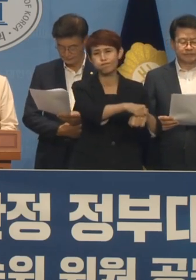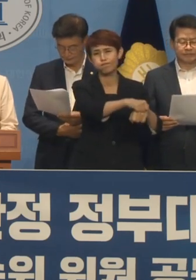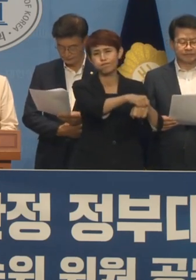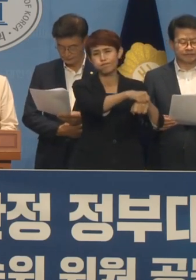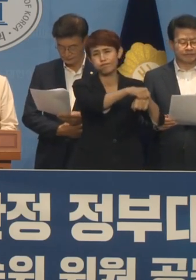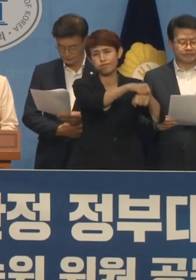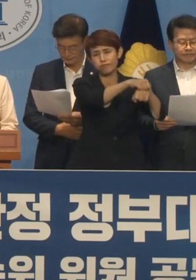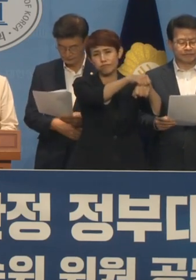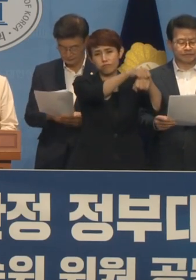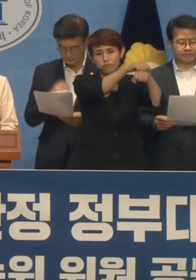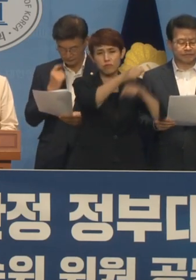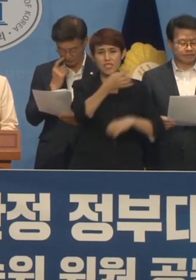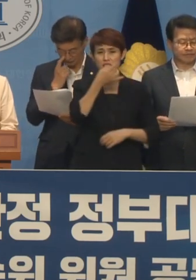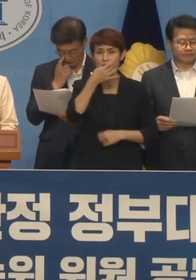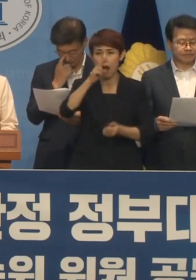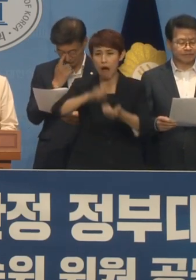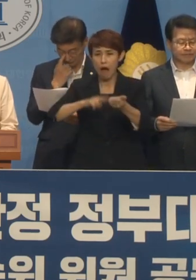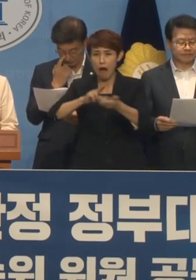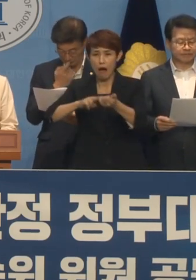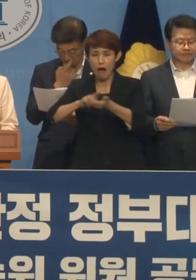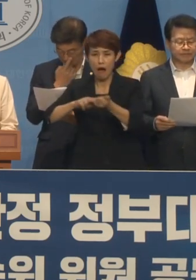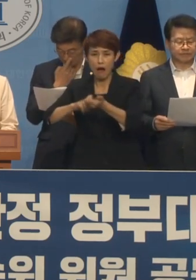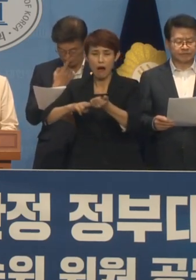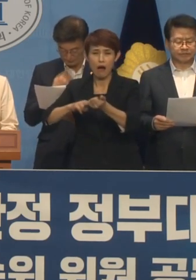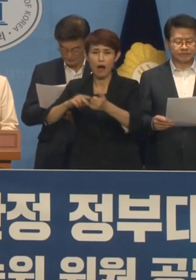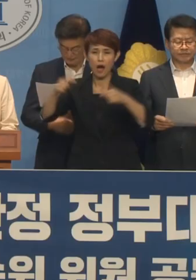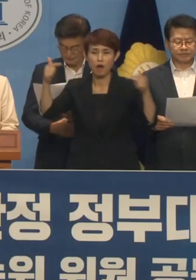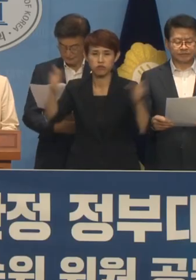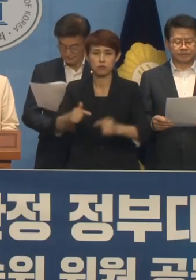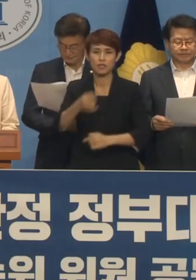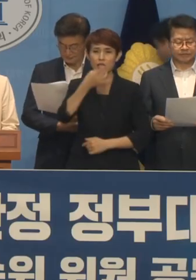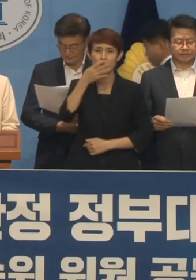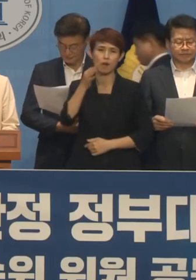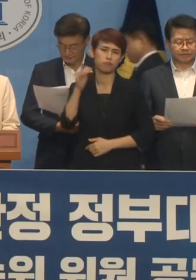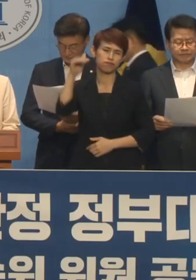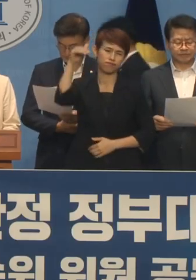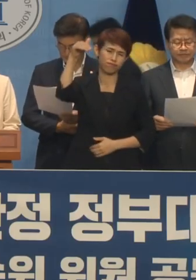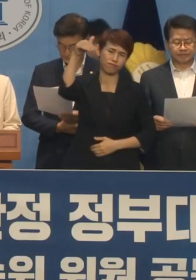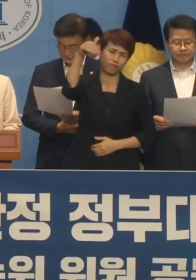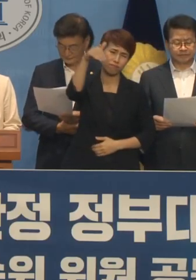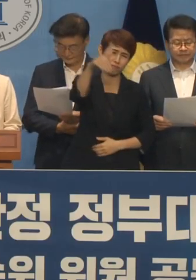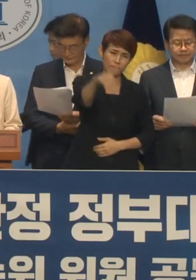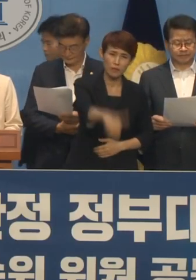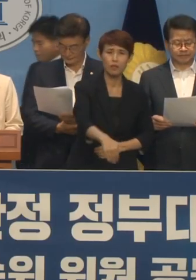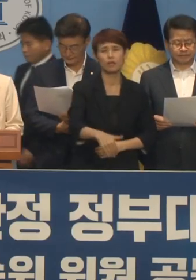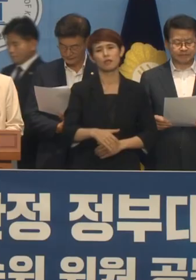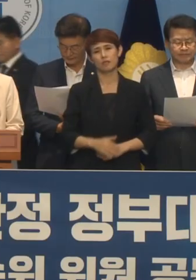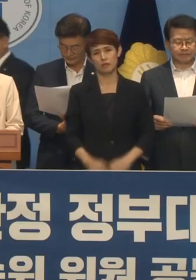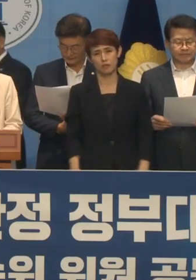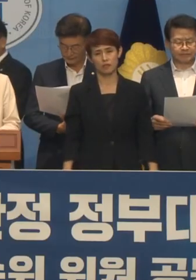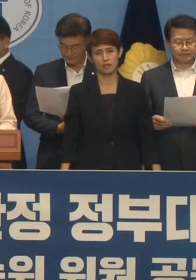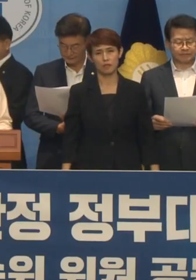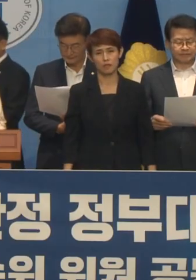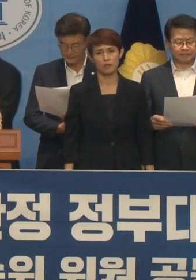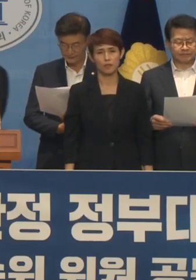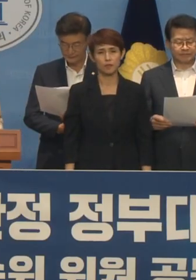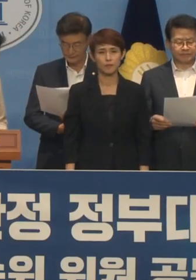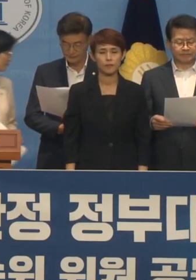있고 쌀 소비는 지속적으로 감소해 쌀값 하락세가 멈출 기미를 보이지 않고 있다.